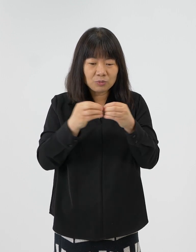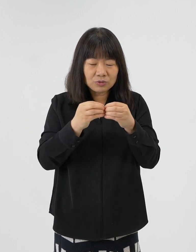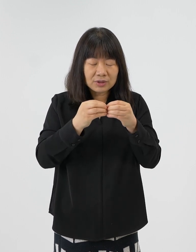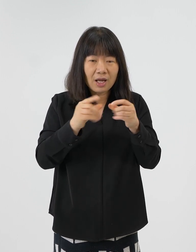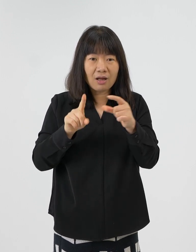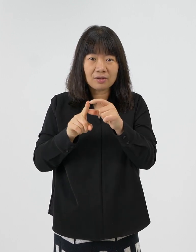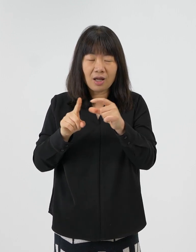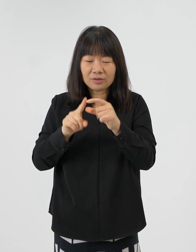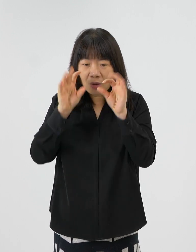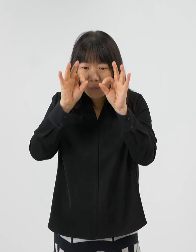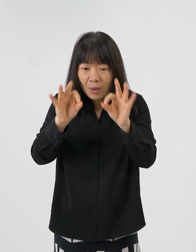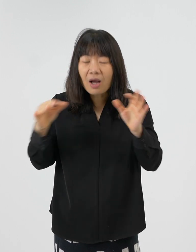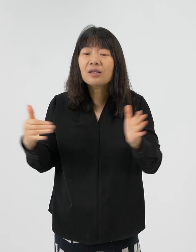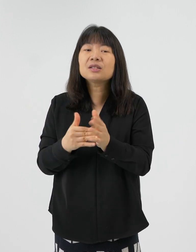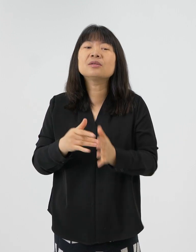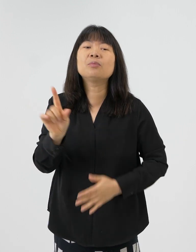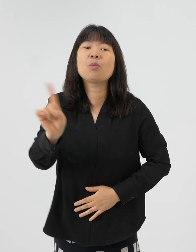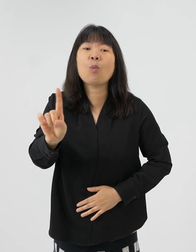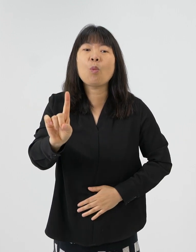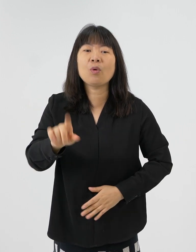단어가 뭘로 끝이 납니까?